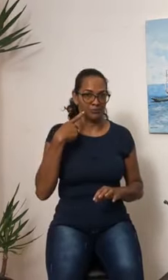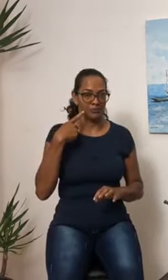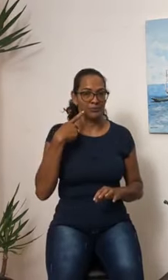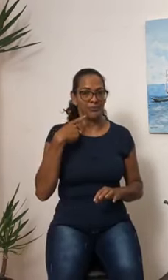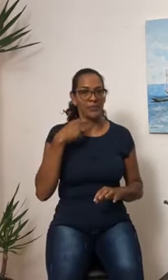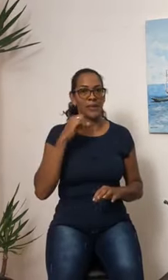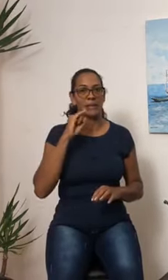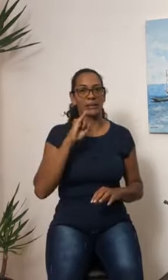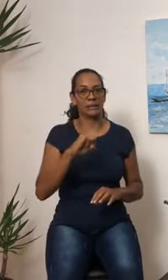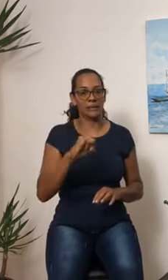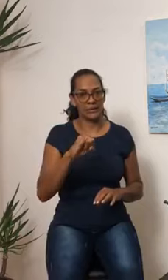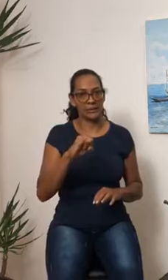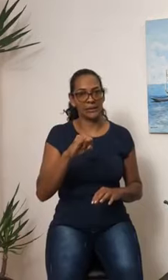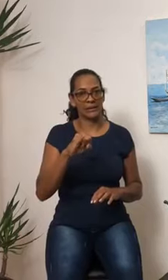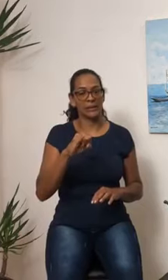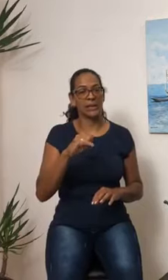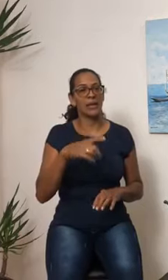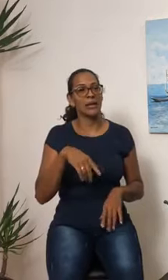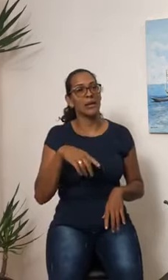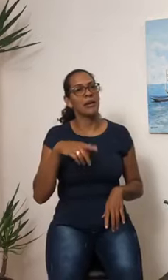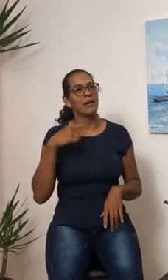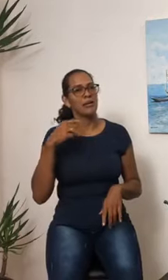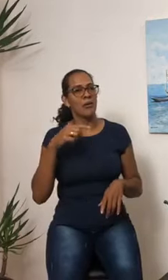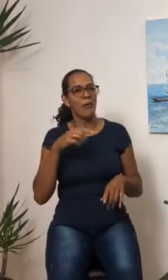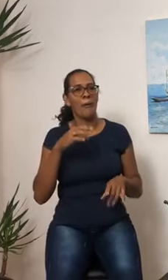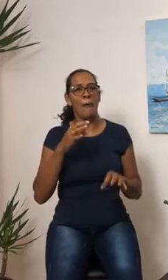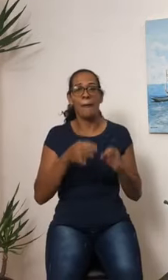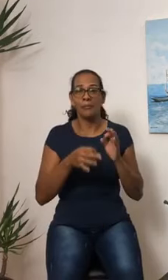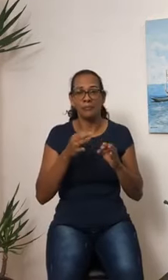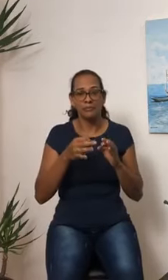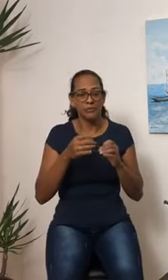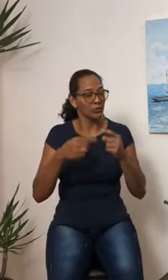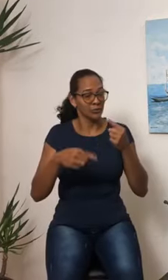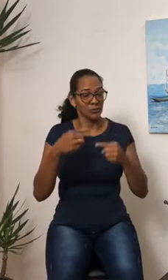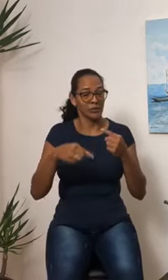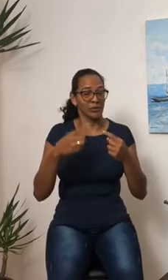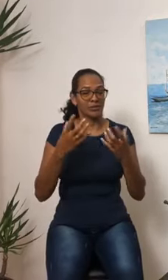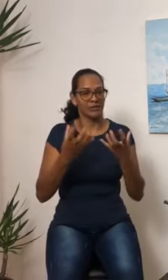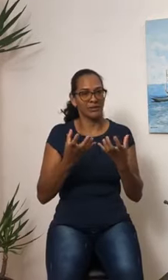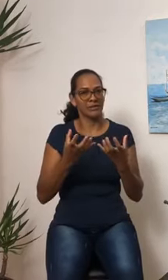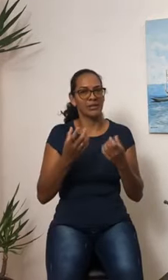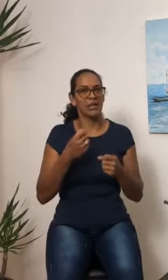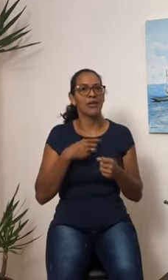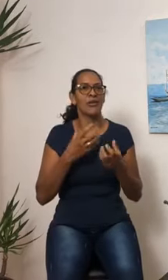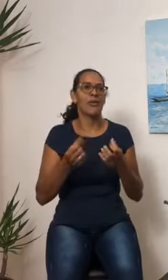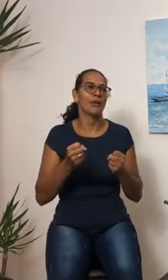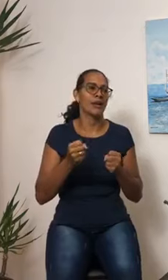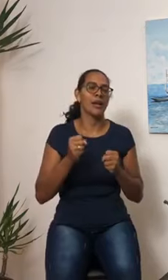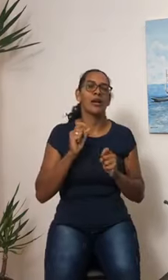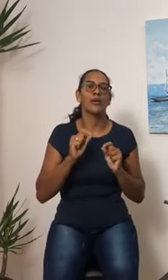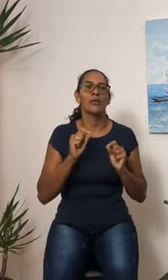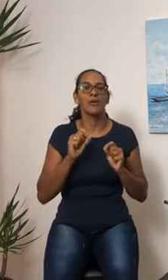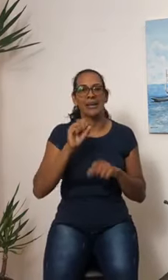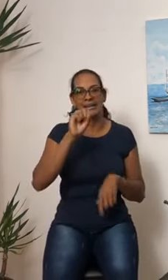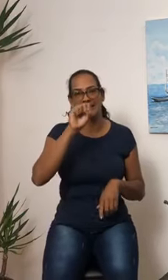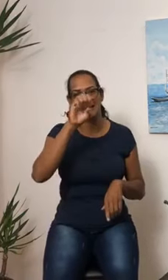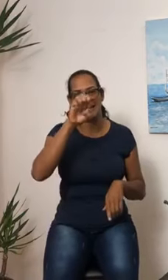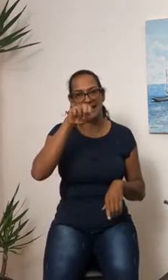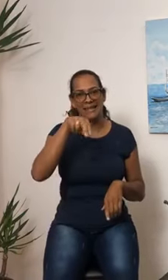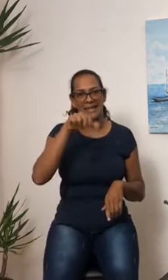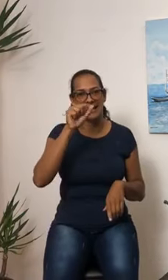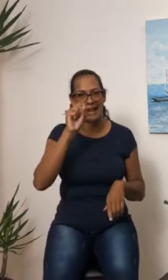condições, eu ser competitivo, o partido quiser, eu tô à disposição também ao Senado. Eu não pretendo, não